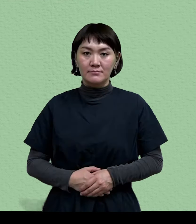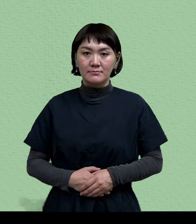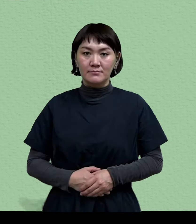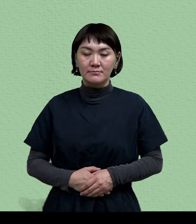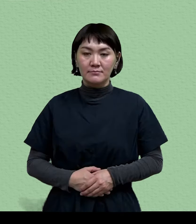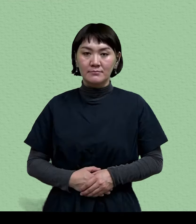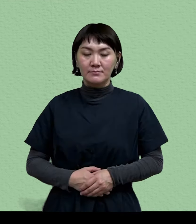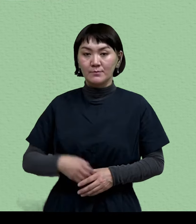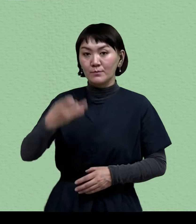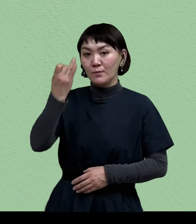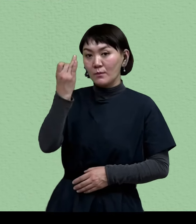Йохан